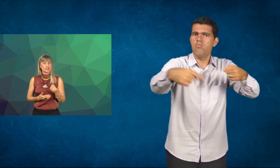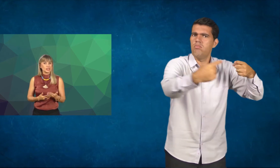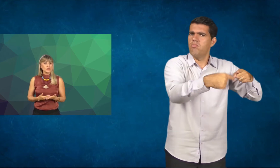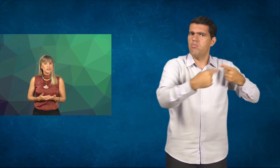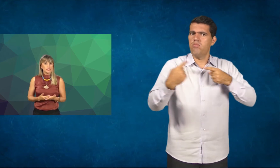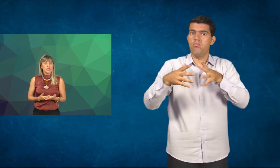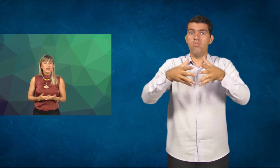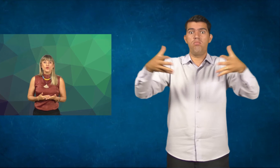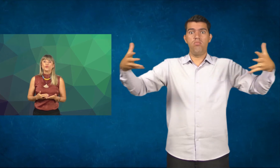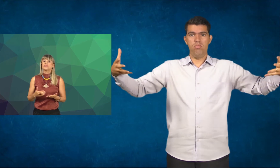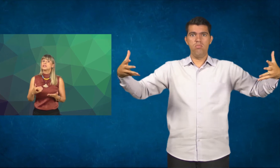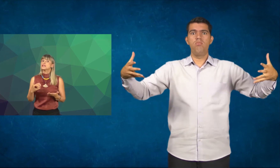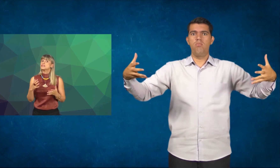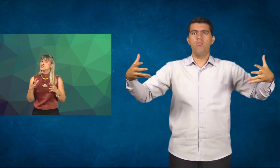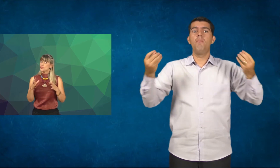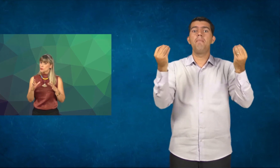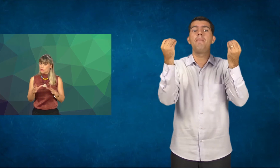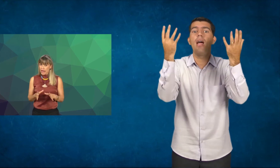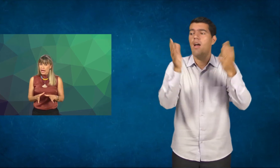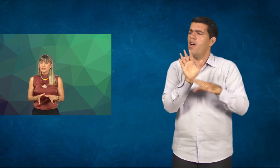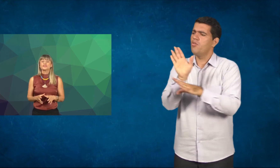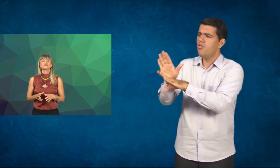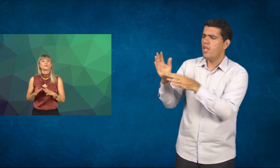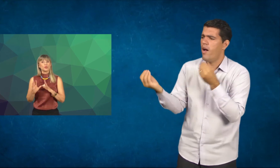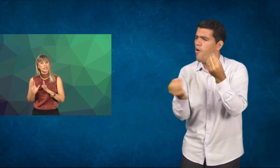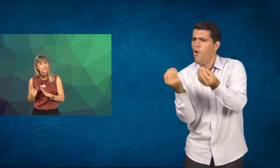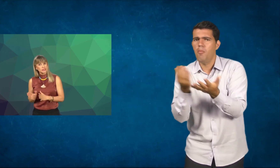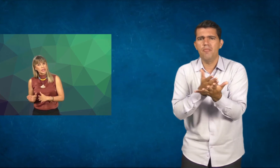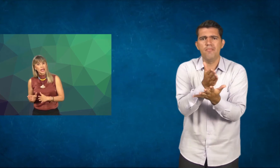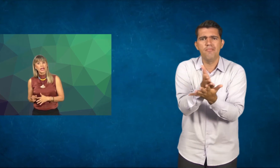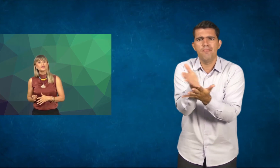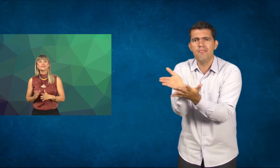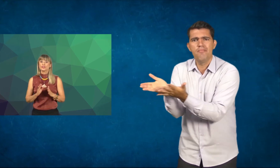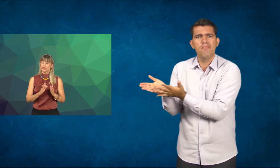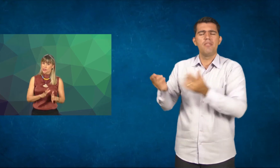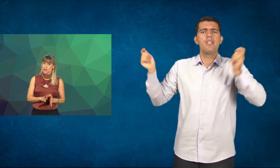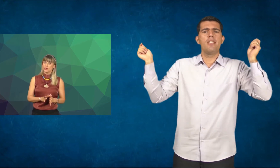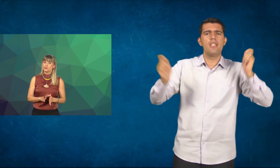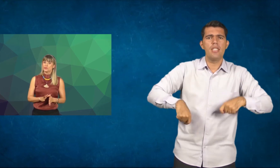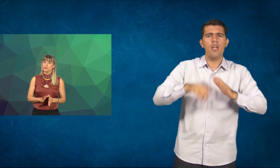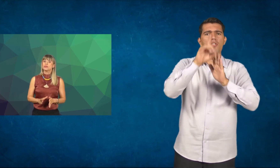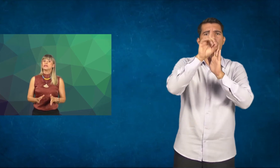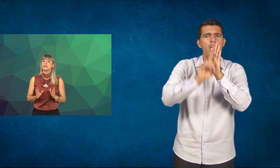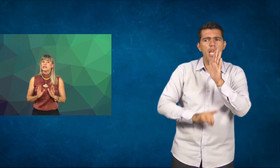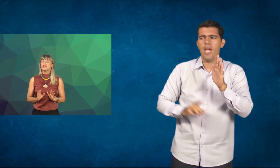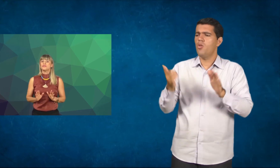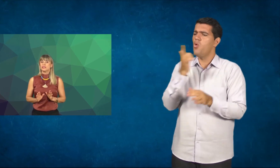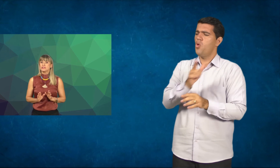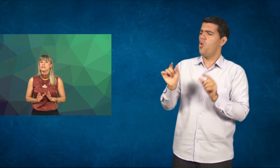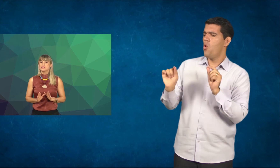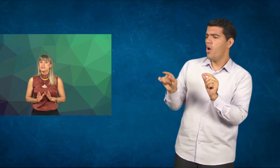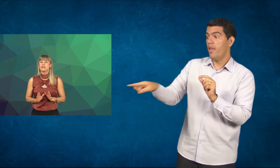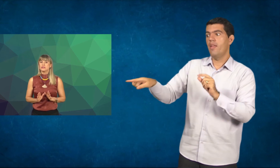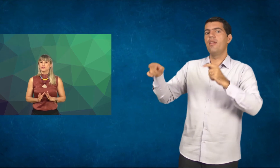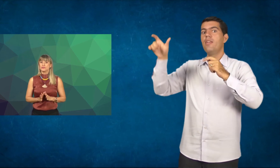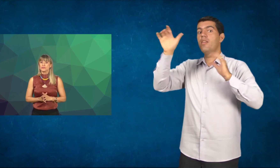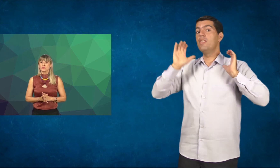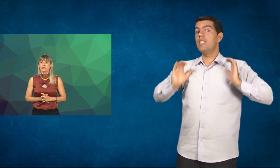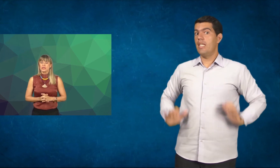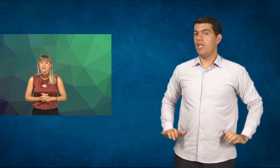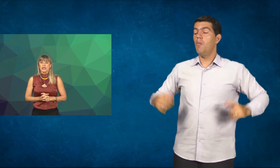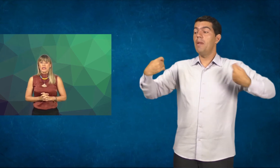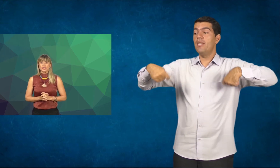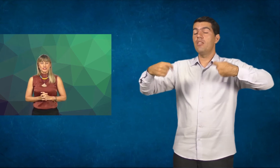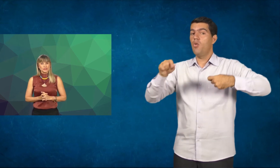de alternativas, considerando as dificuldades, potencialidades, direitos e deveres desses